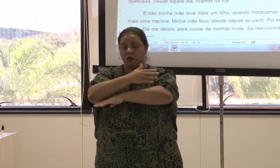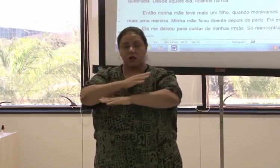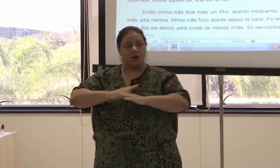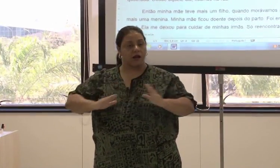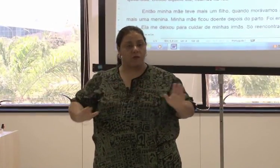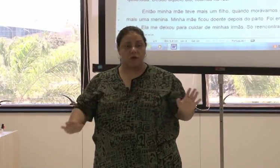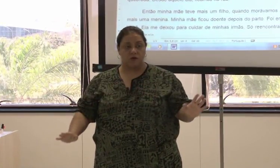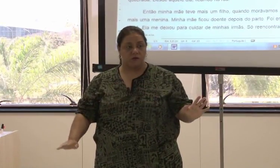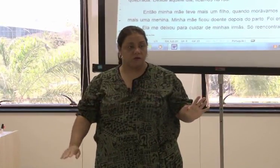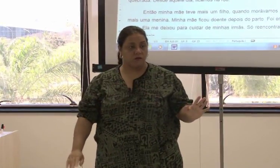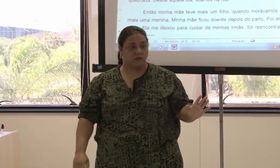Acabou.